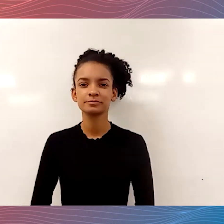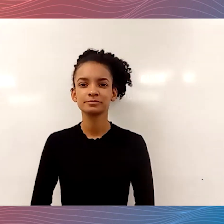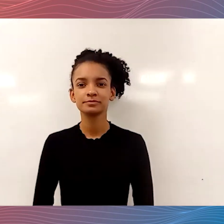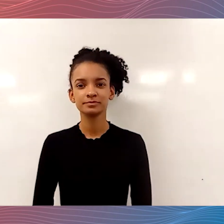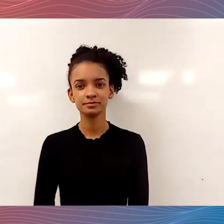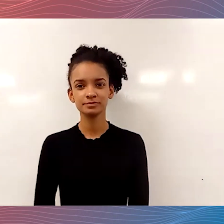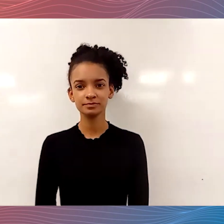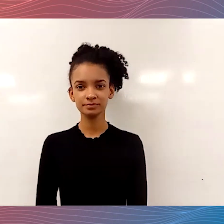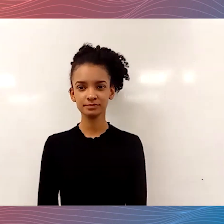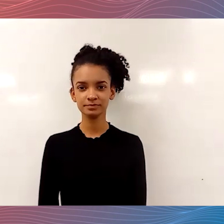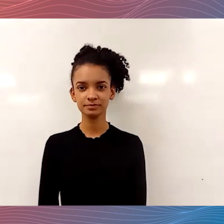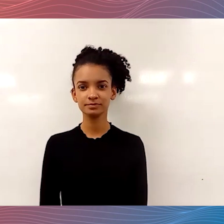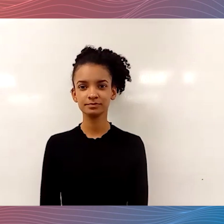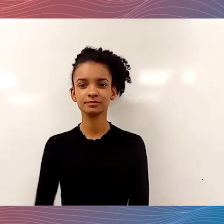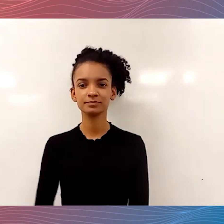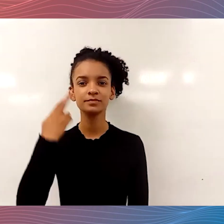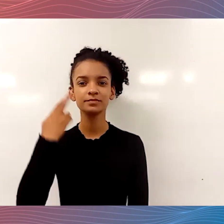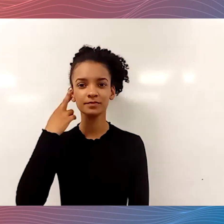Senhor Jesus.